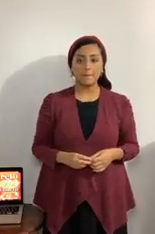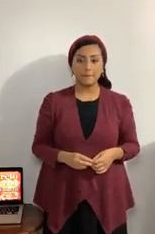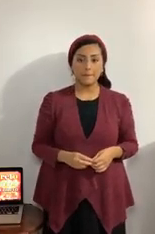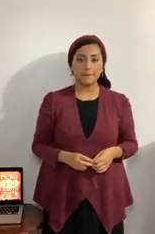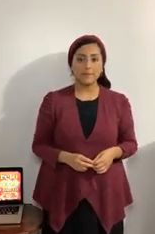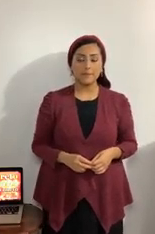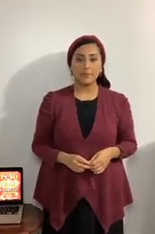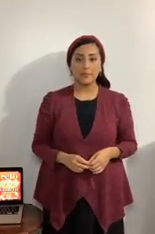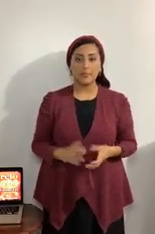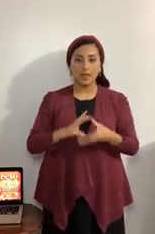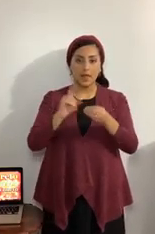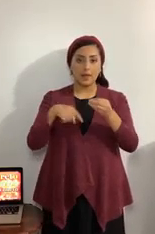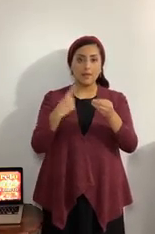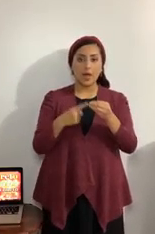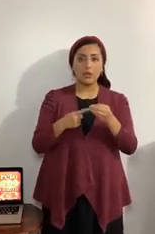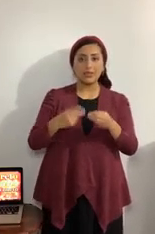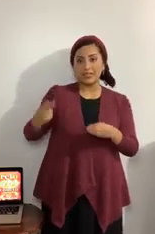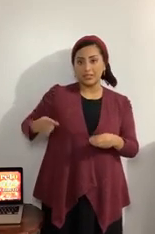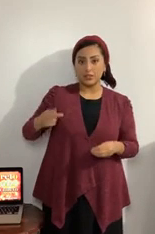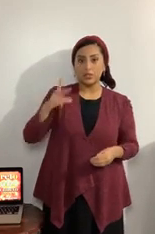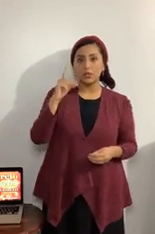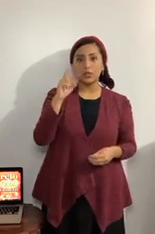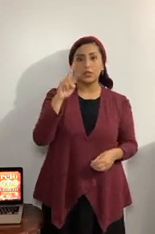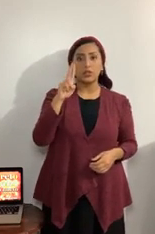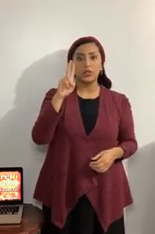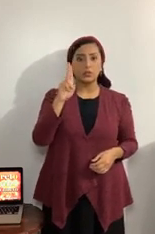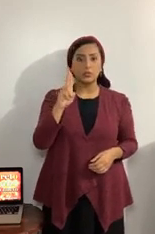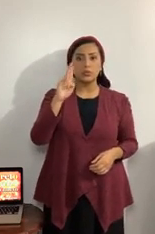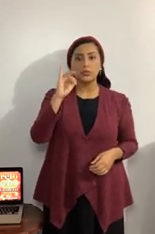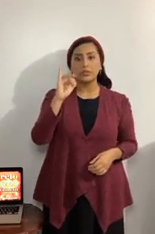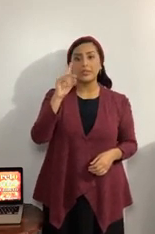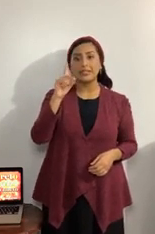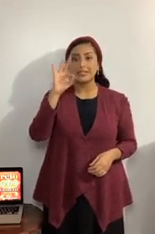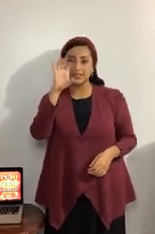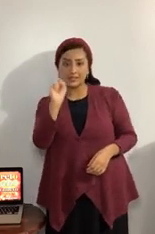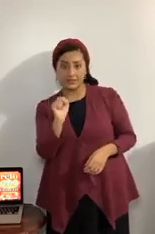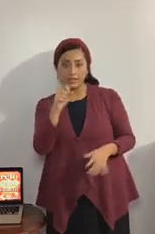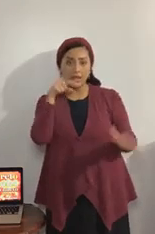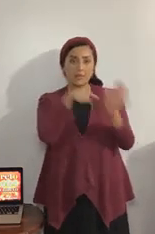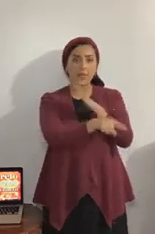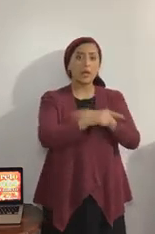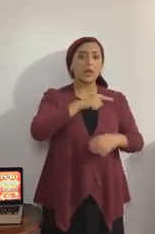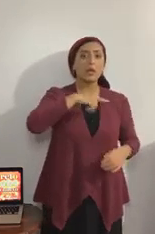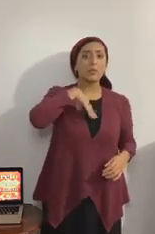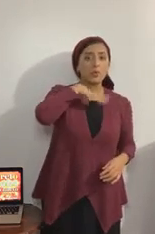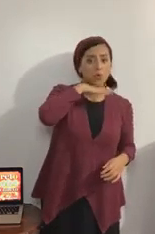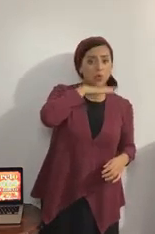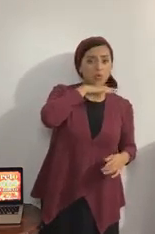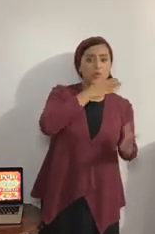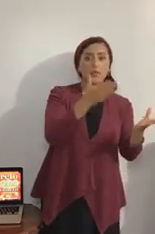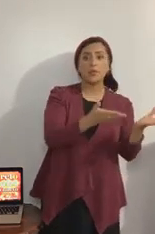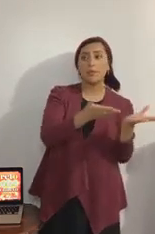hablando un poco de historia, los druidas mataban un puerco y ofrecían su cabeza a la diosa